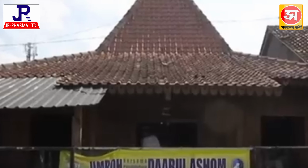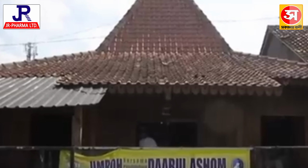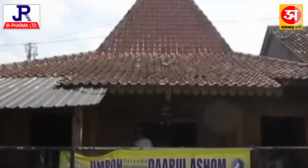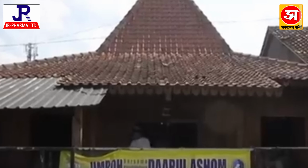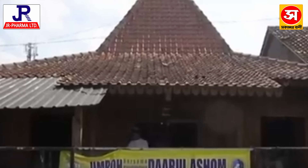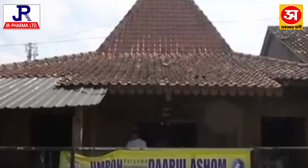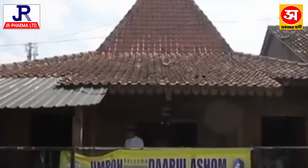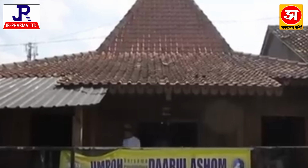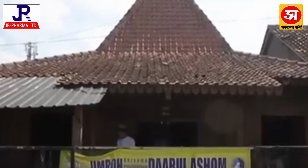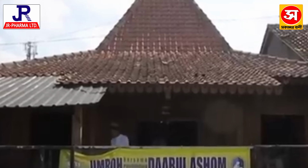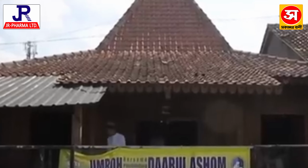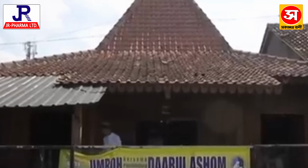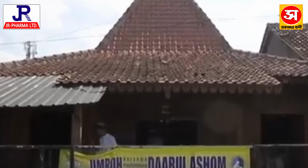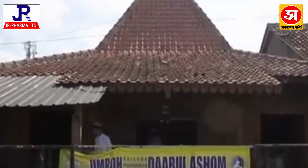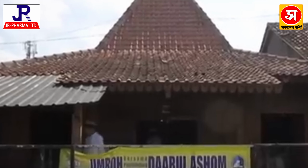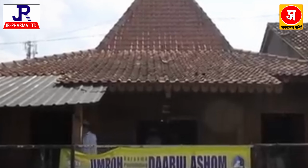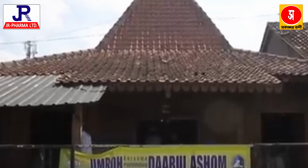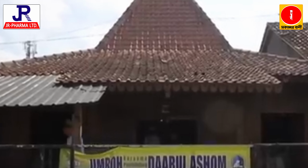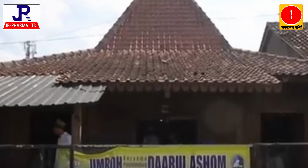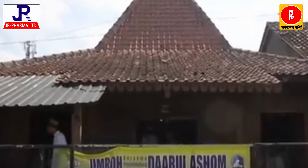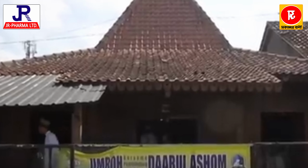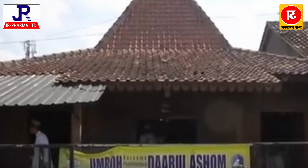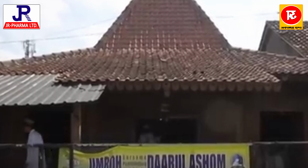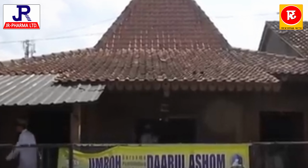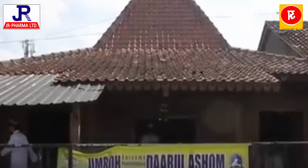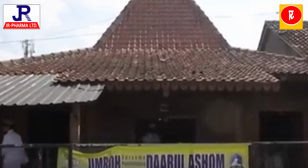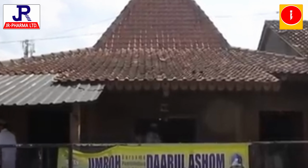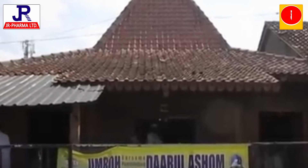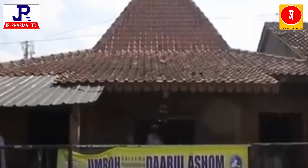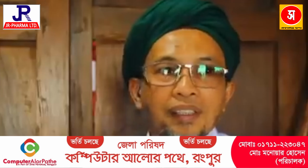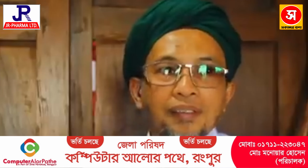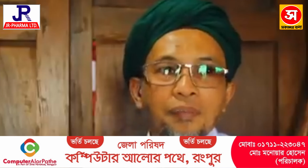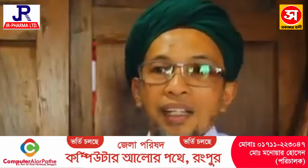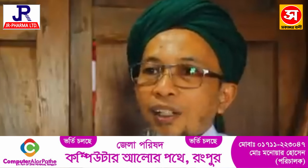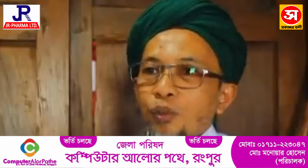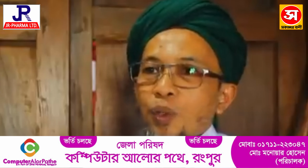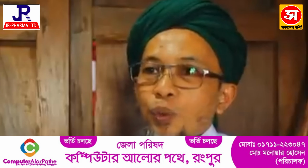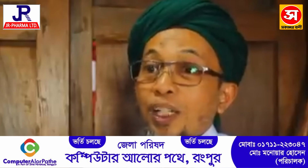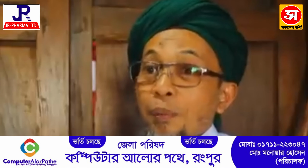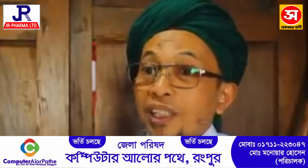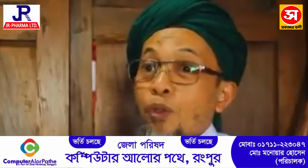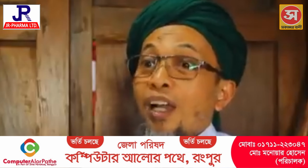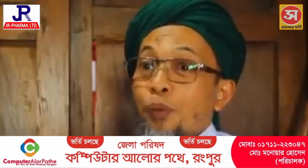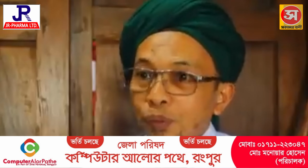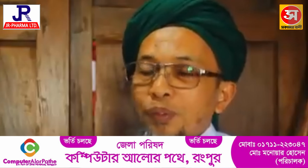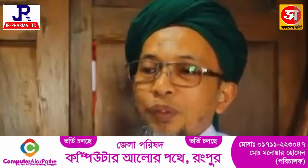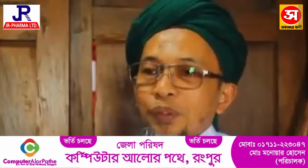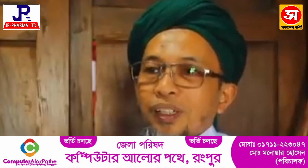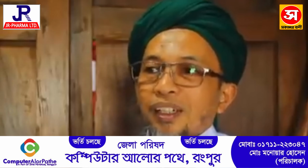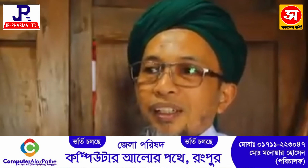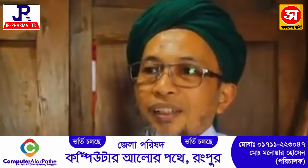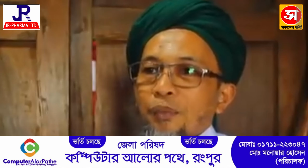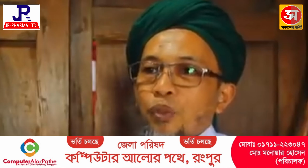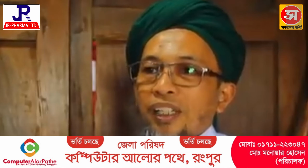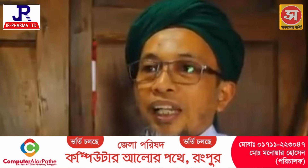বিশেষ এই মাদ্রাসার অবস্থান ইন্দোনেশিয়ার জাভা দ্বীপের ইয়োগার্কর্তায়। এর প্রতিষ্ঠাতা আব্দুল কাহফি নামক এক